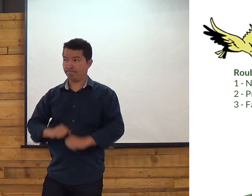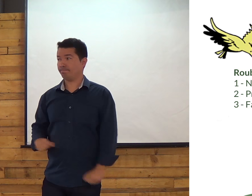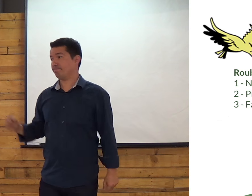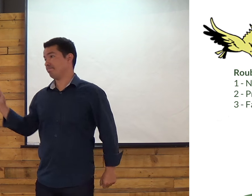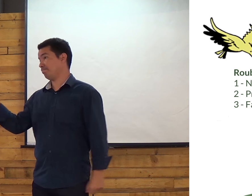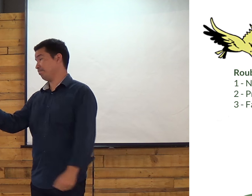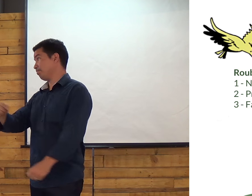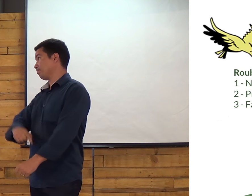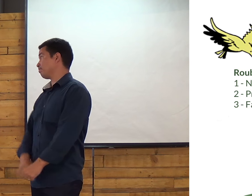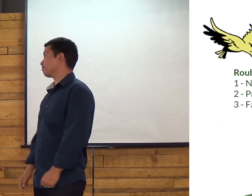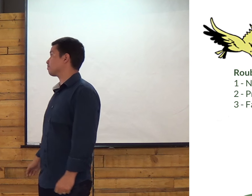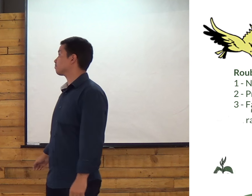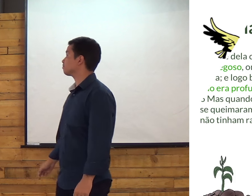Preste atenção.